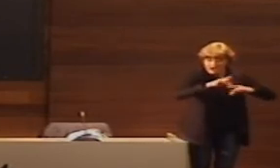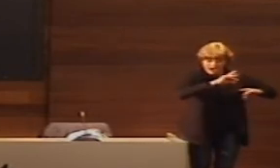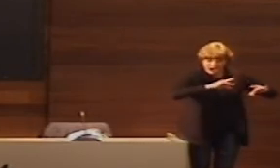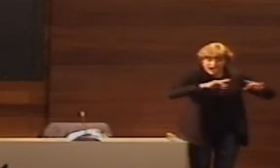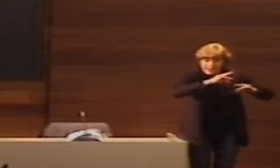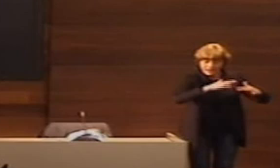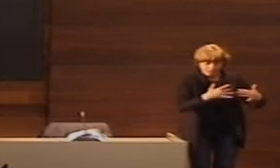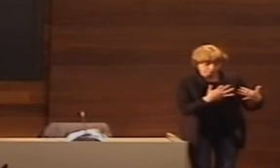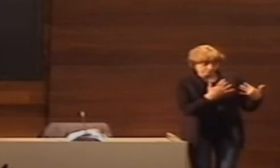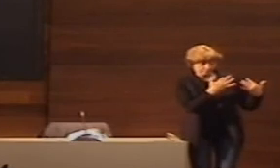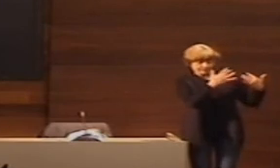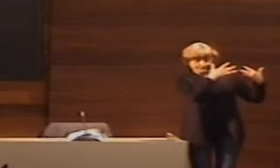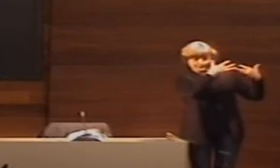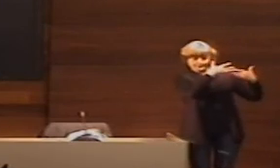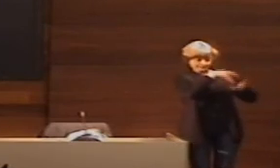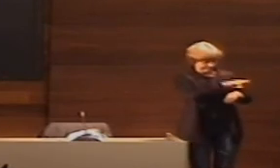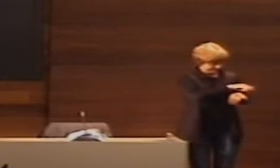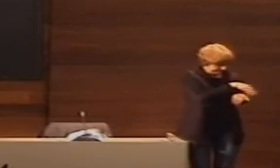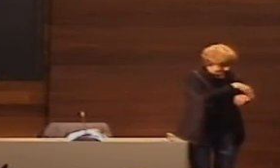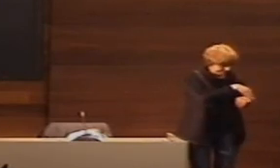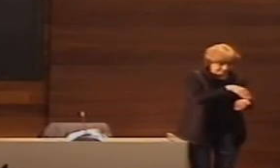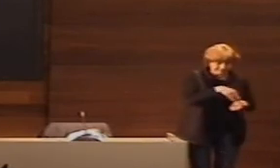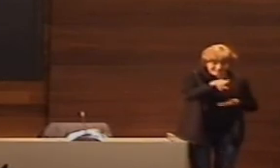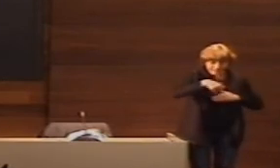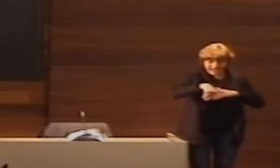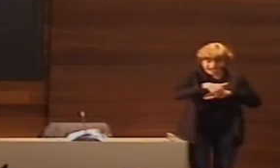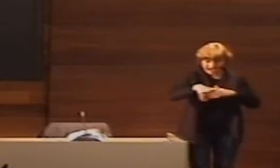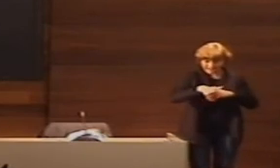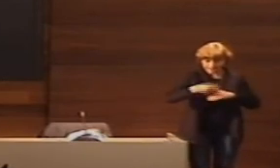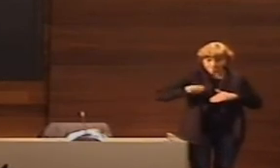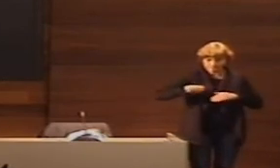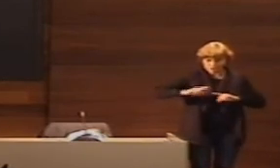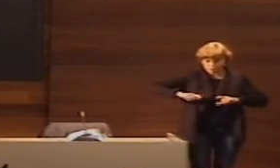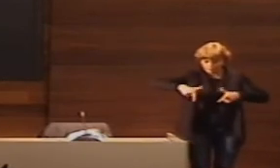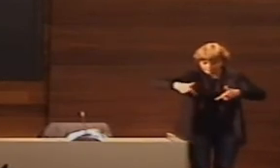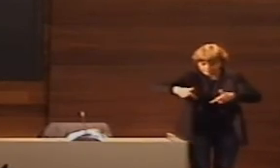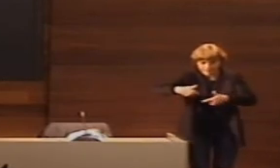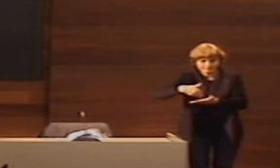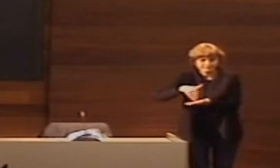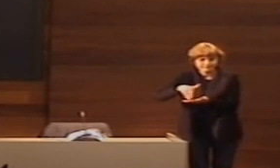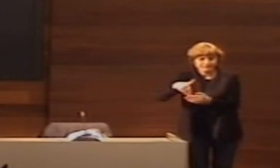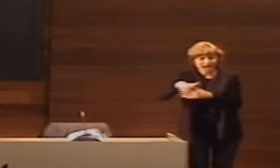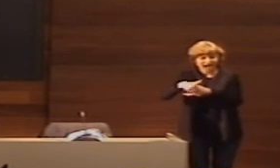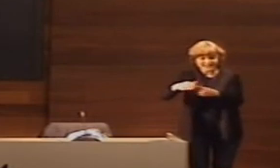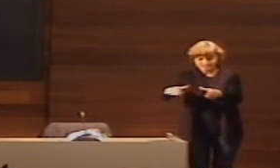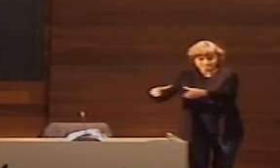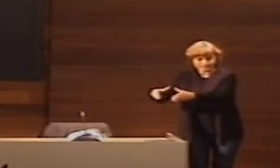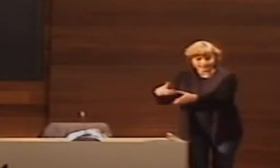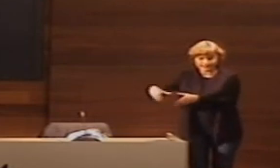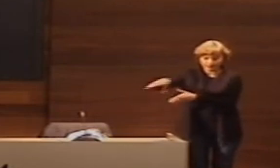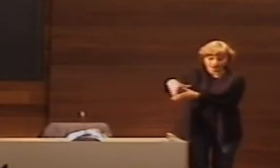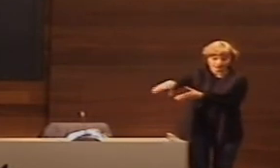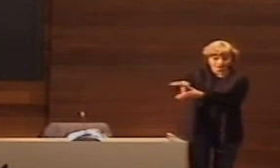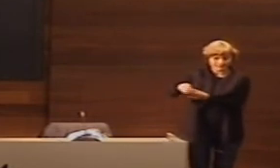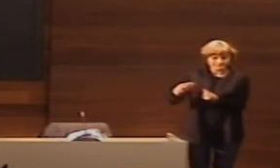tipos de tratamiento, pero es una lástima que los materiales reciclables que hay en las papeleras no